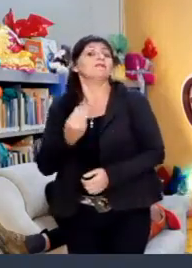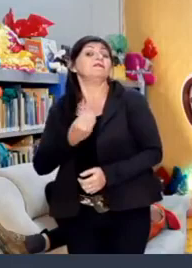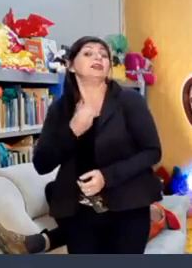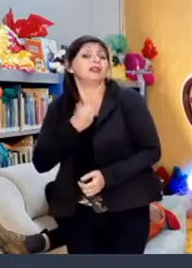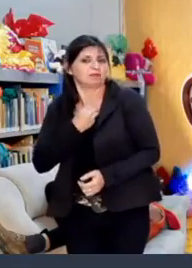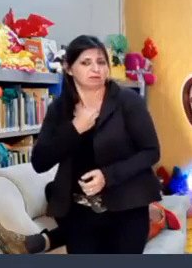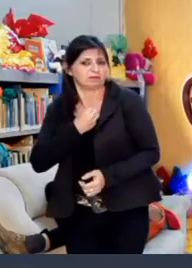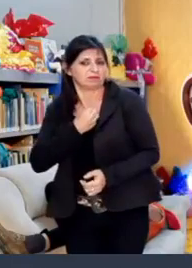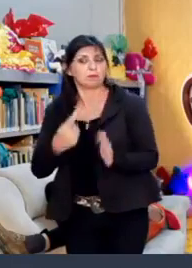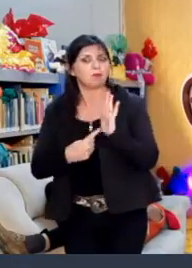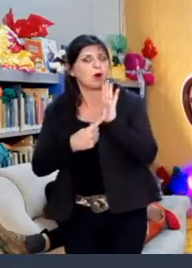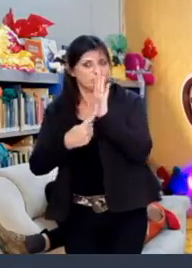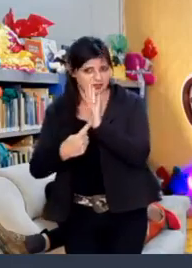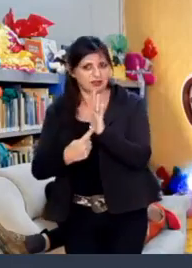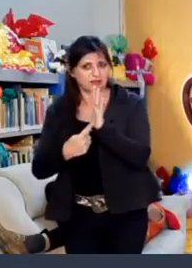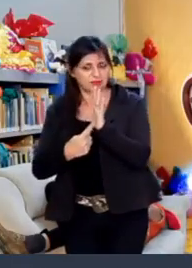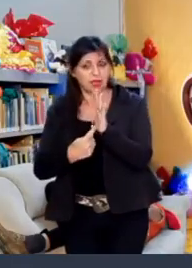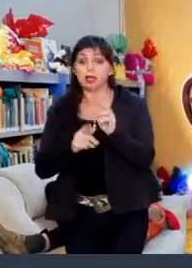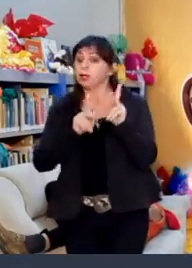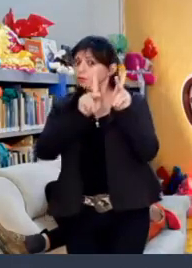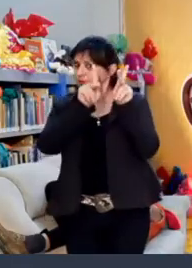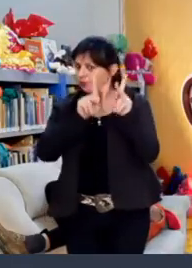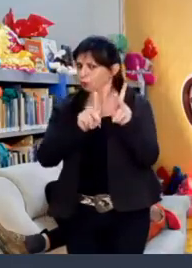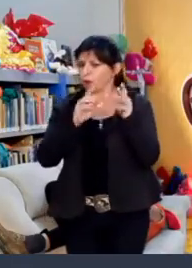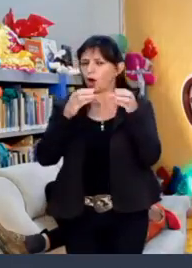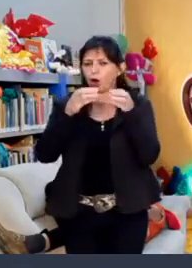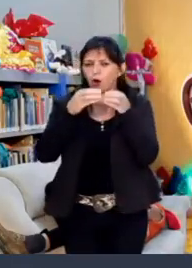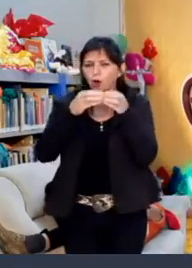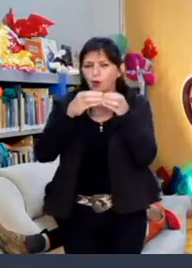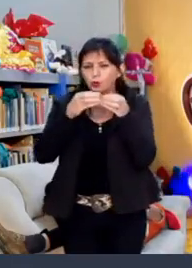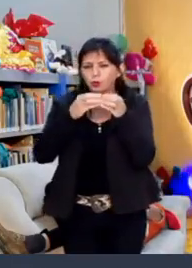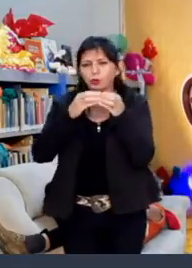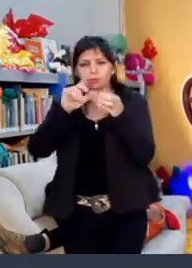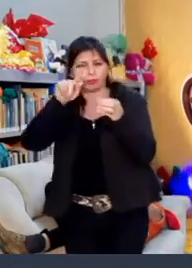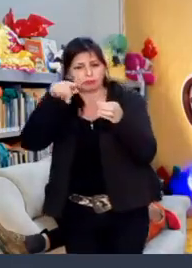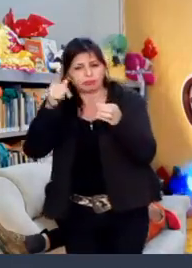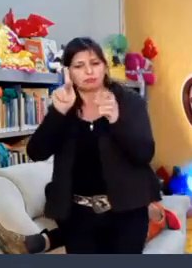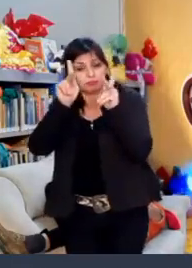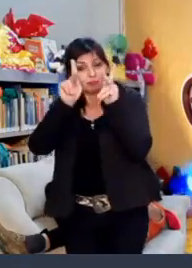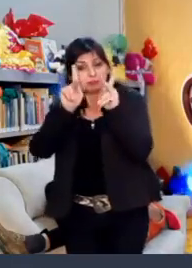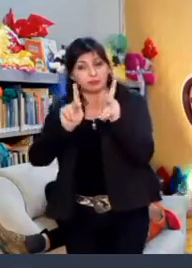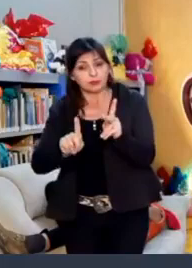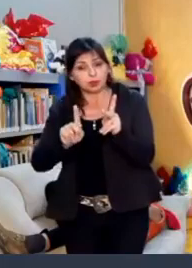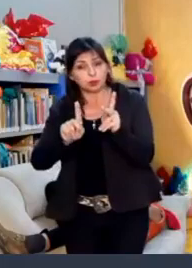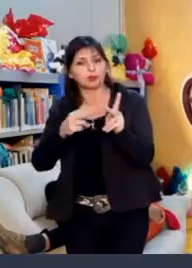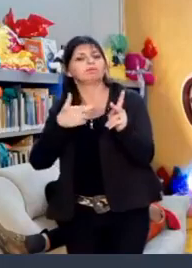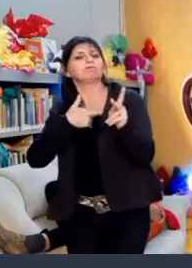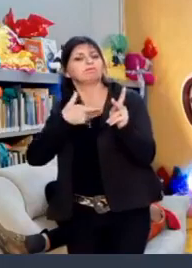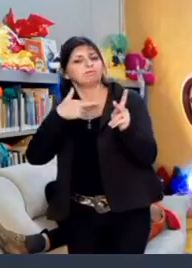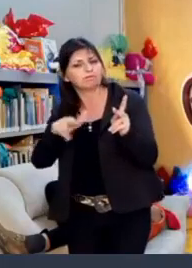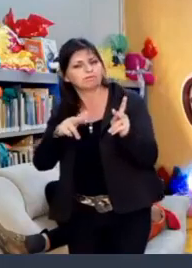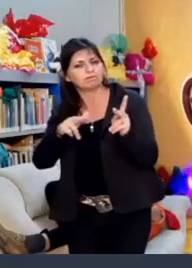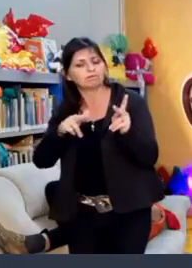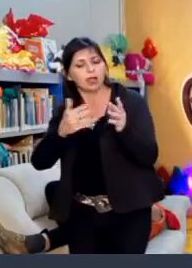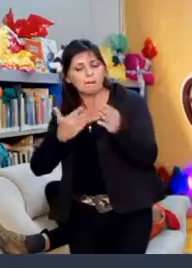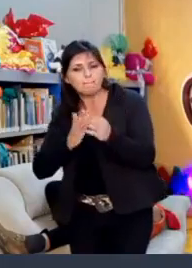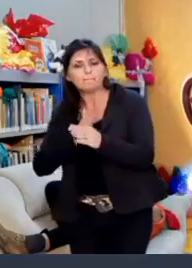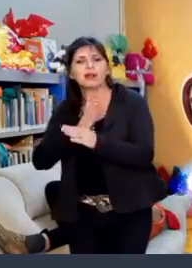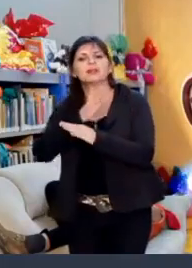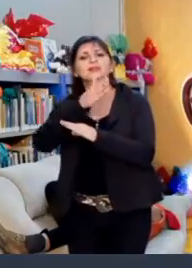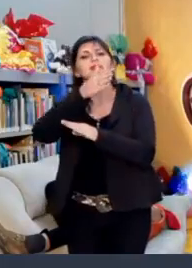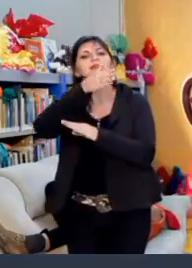Para as pessoas da etnia israelita, é a passagem, que representa